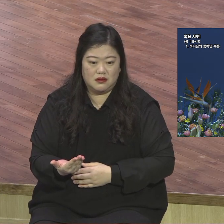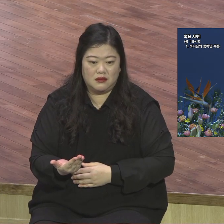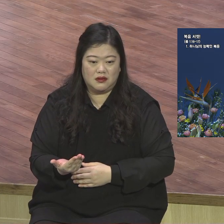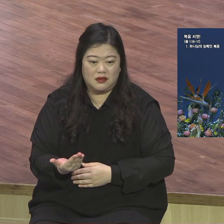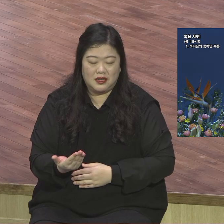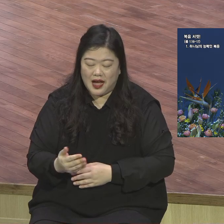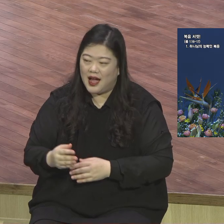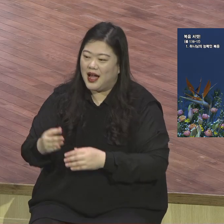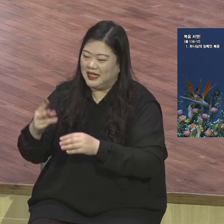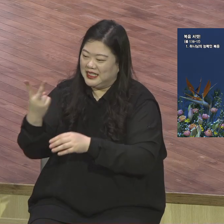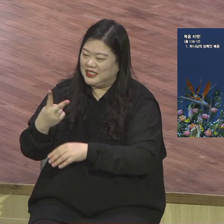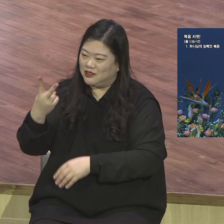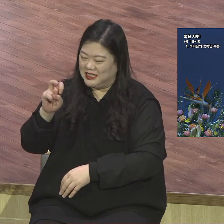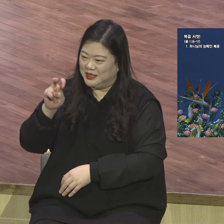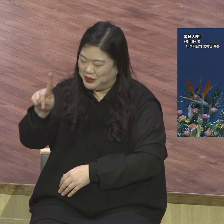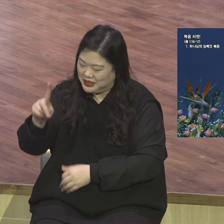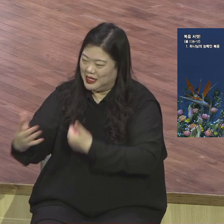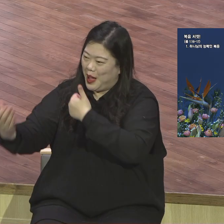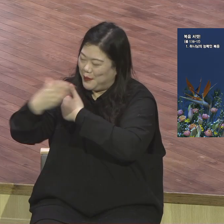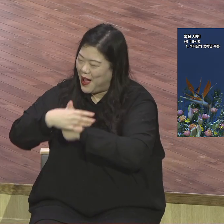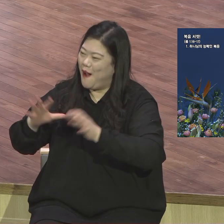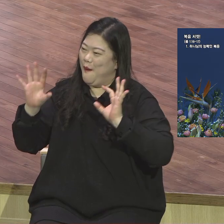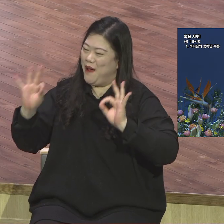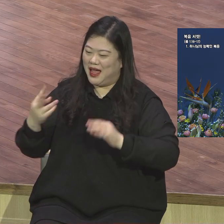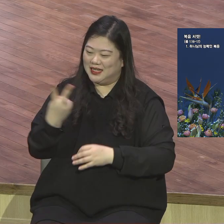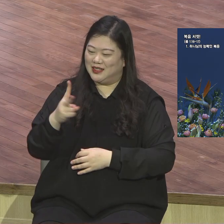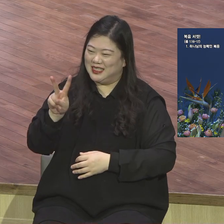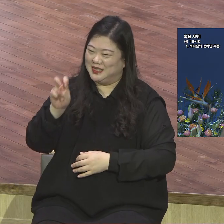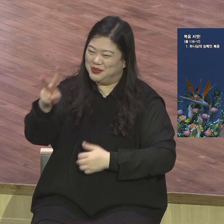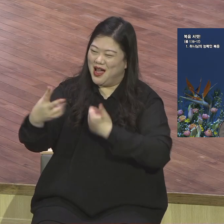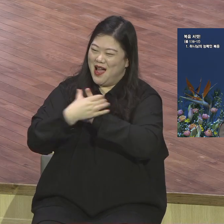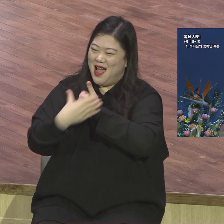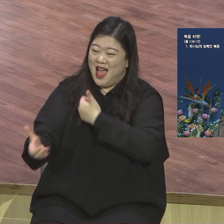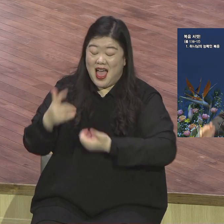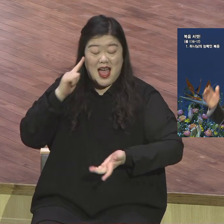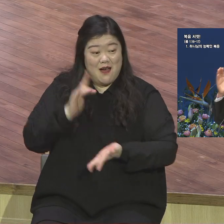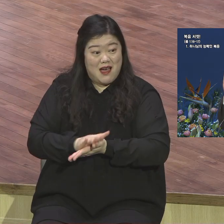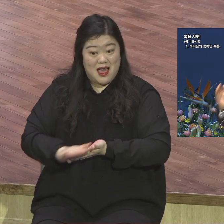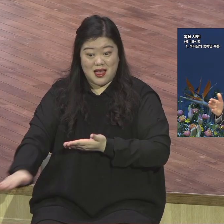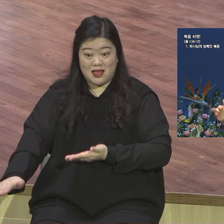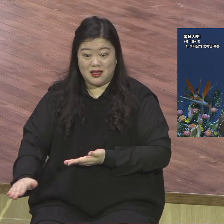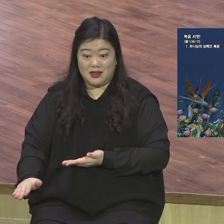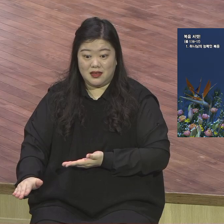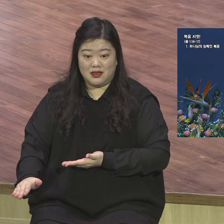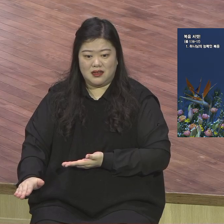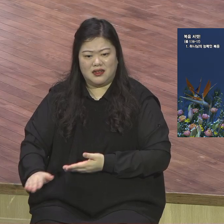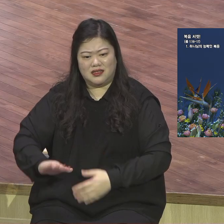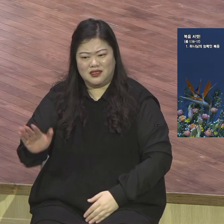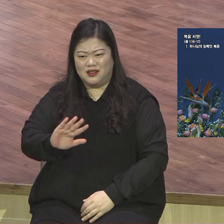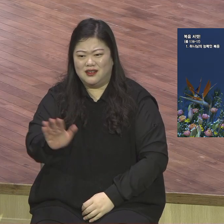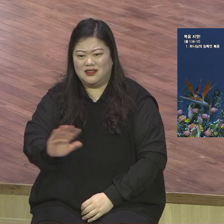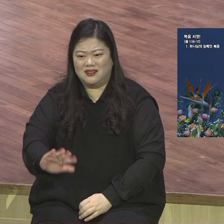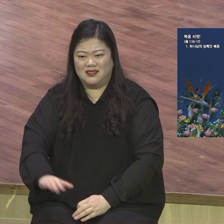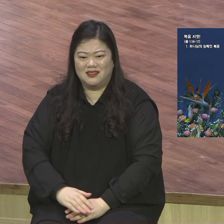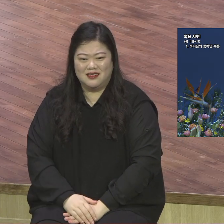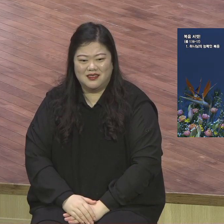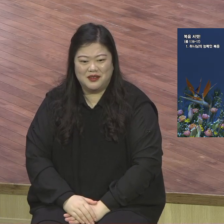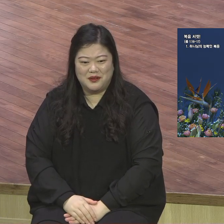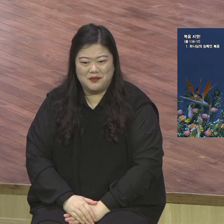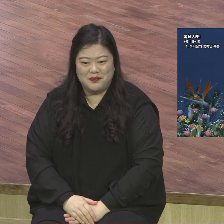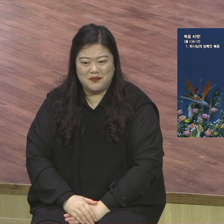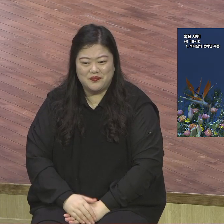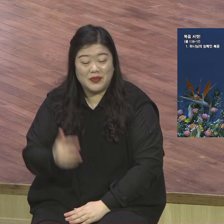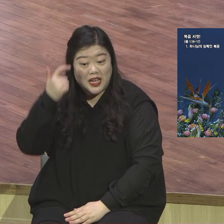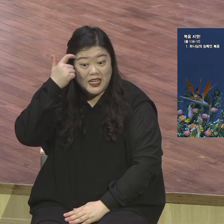하나님의 능력을 체험하고 복음의 이 어마어마한 능력을 힘입어서 영육간 플러스